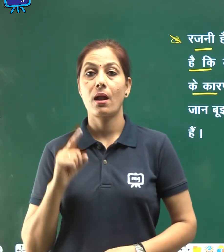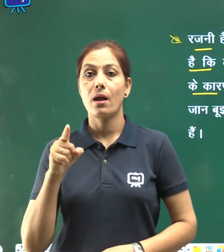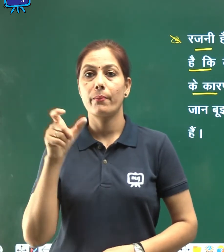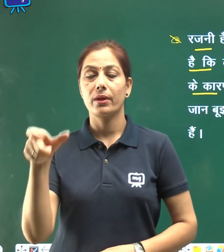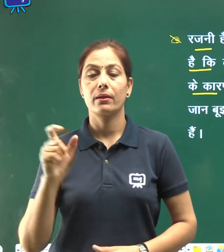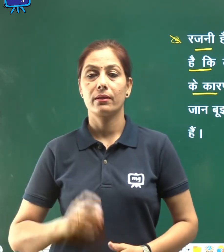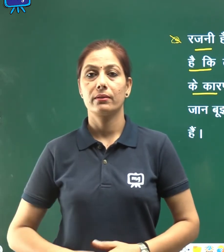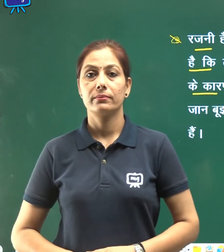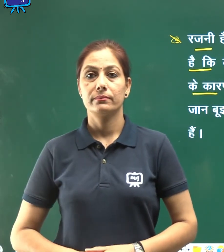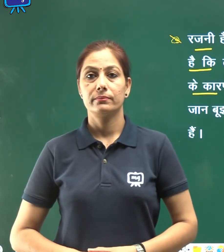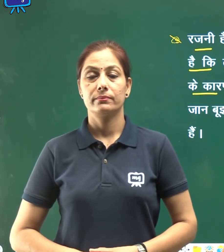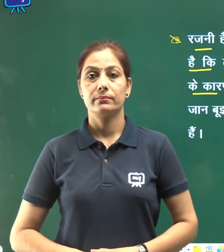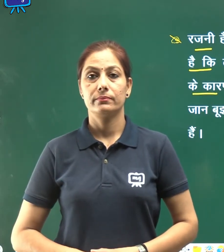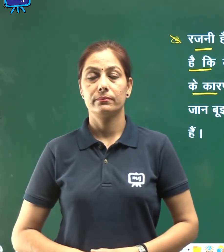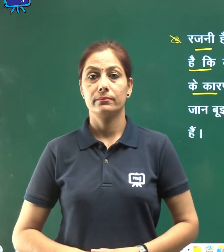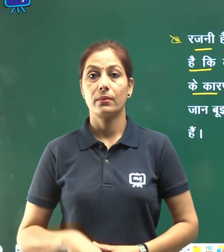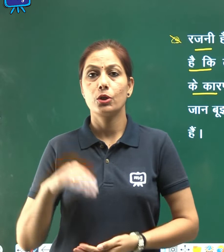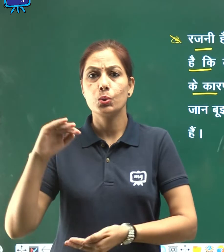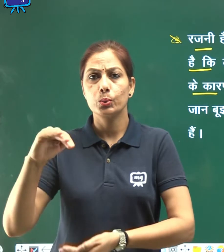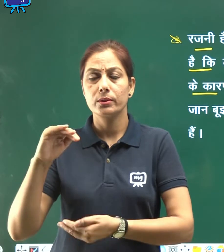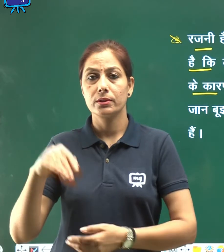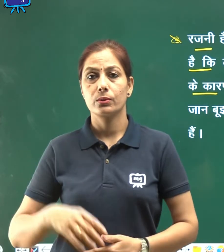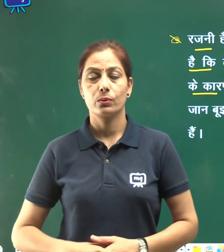आपने अमित को